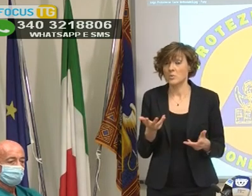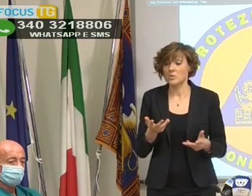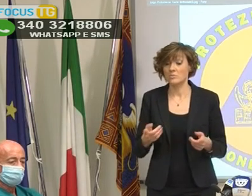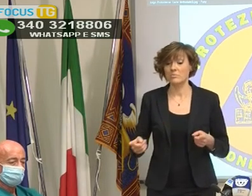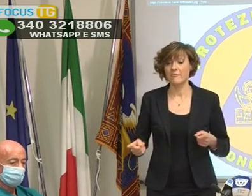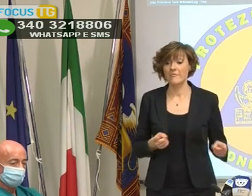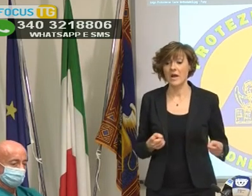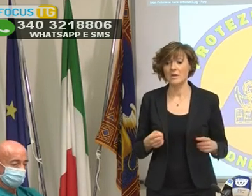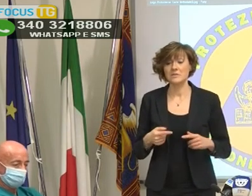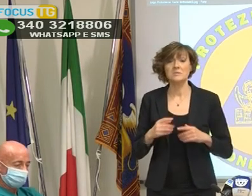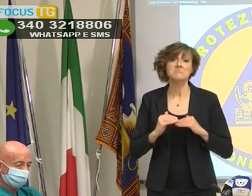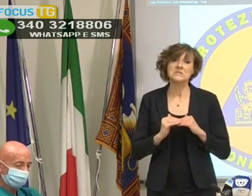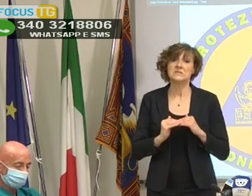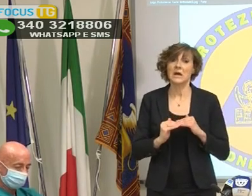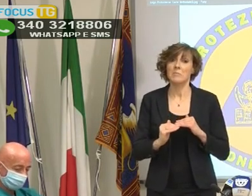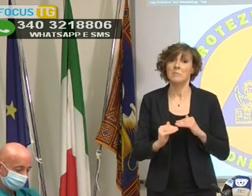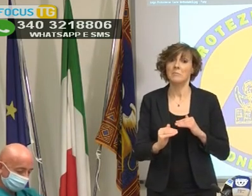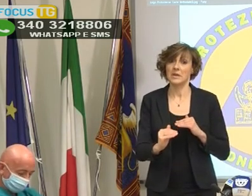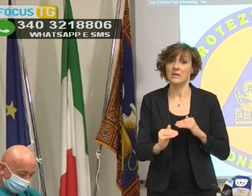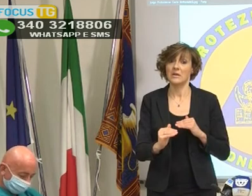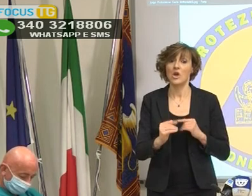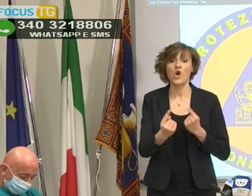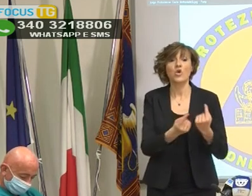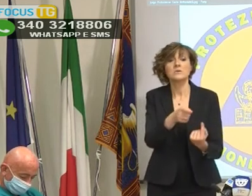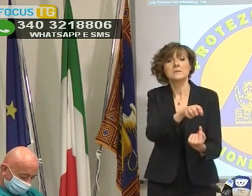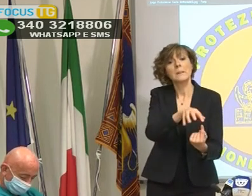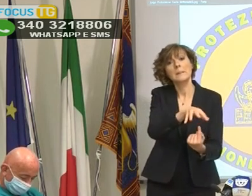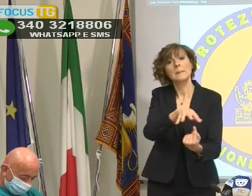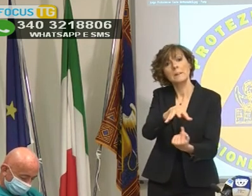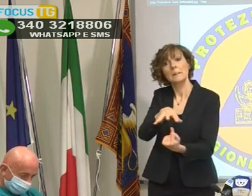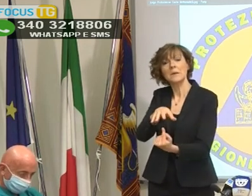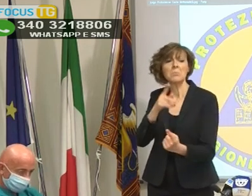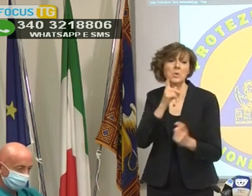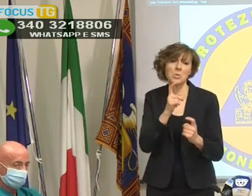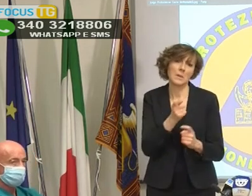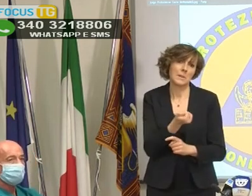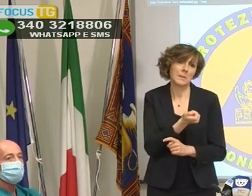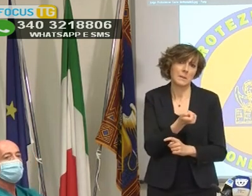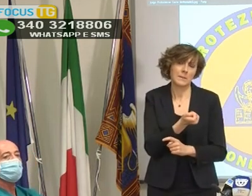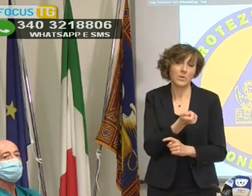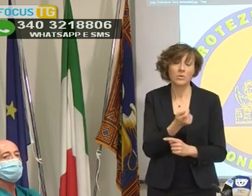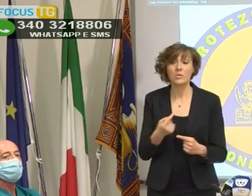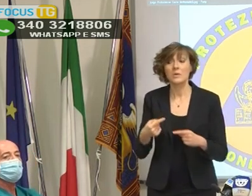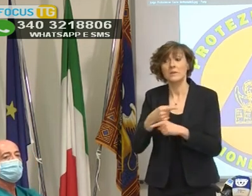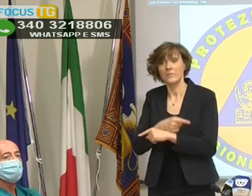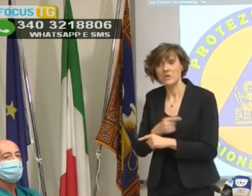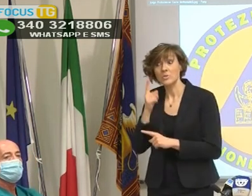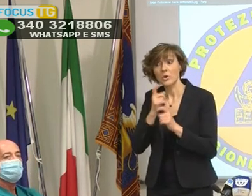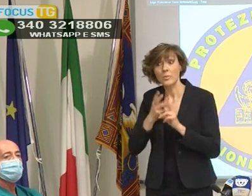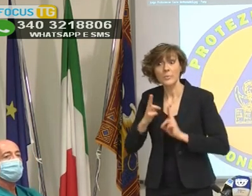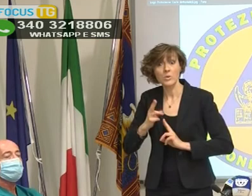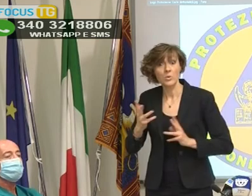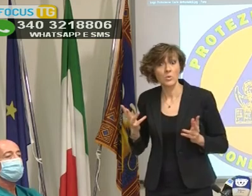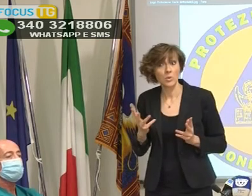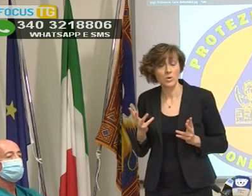stabilità, di contesti domestici che non ci preoccupano. Ci preoccupano un po' di più, ovviamente,